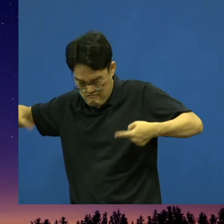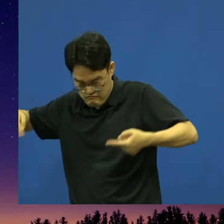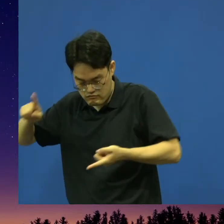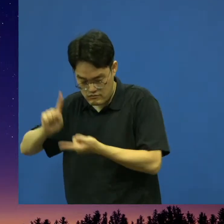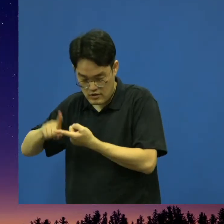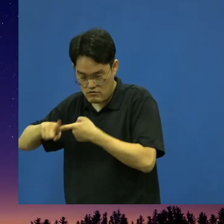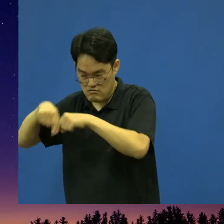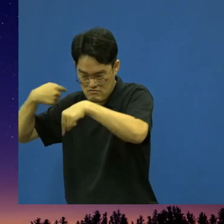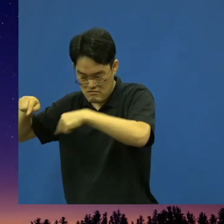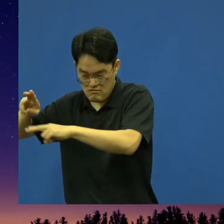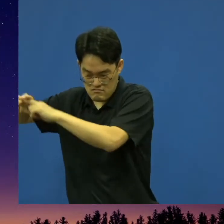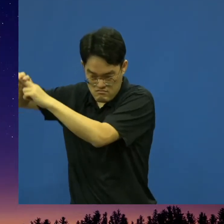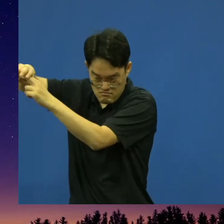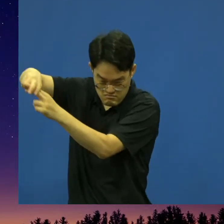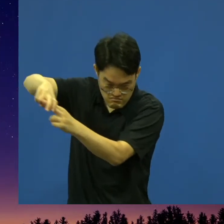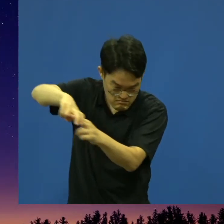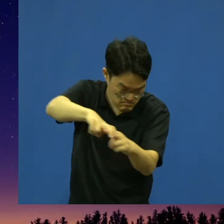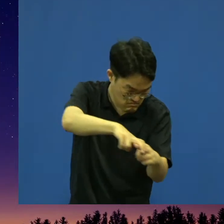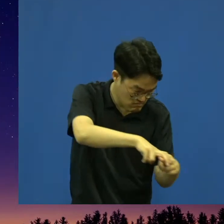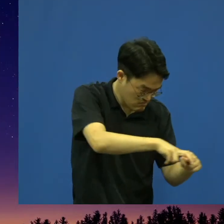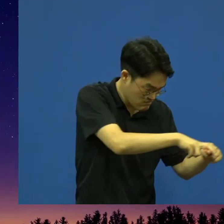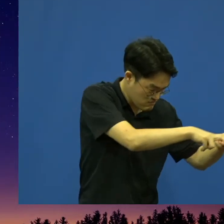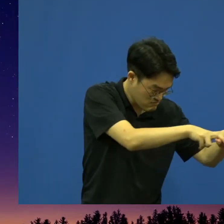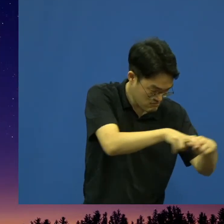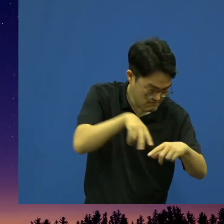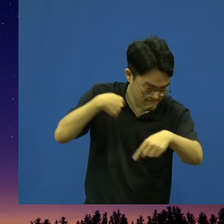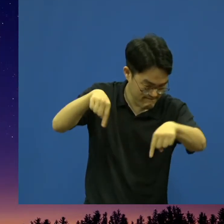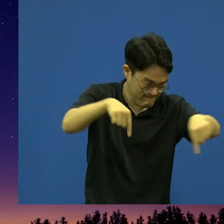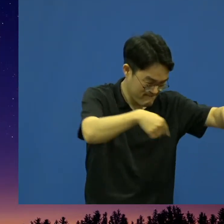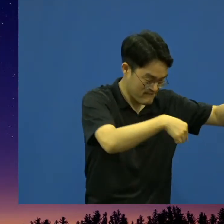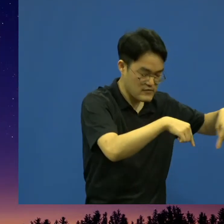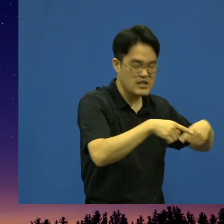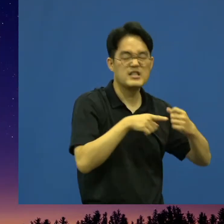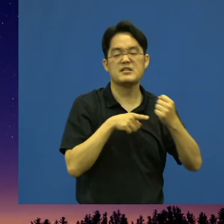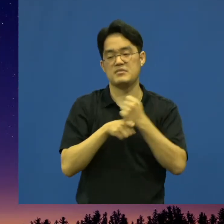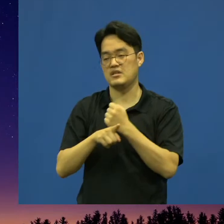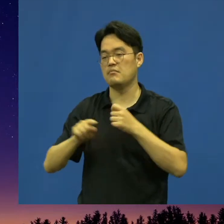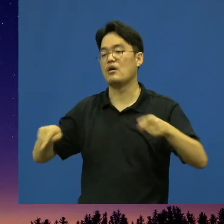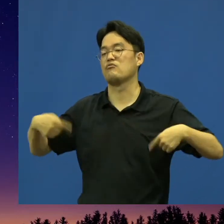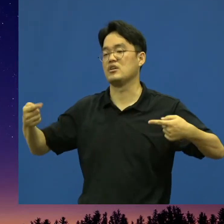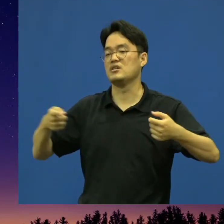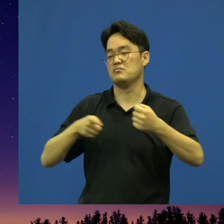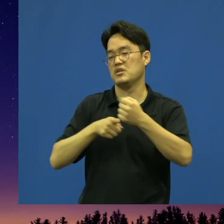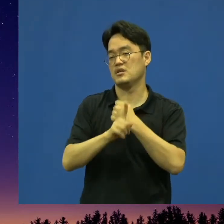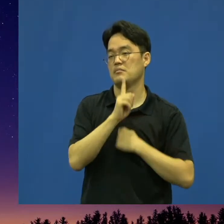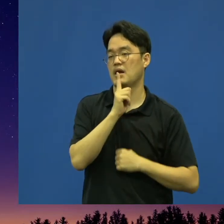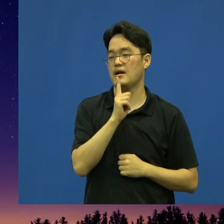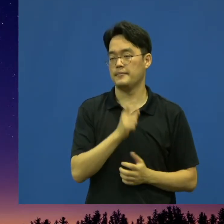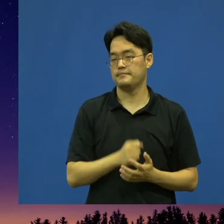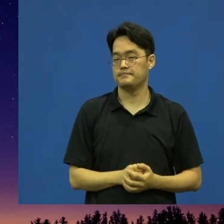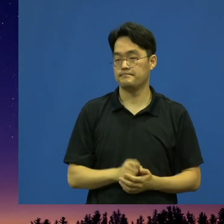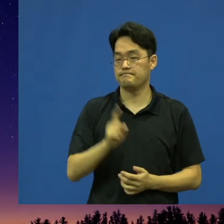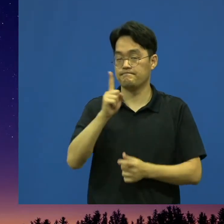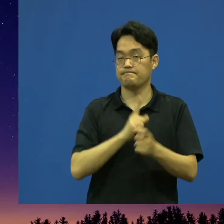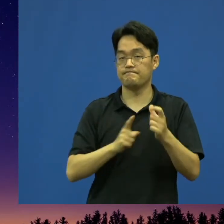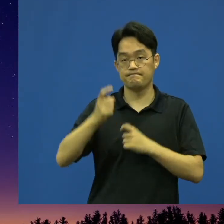영역이 다 미치는 것을 상징적으로 보여주고 있는 것이죠. 하나만 더 생각해